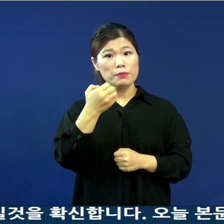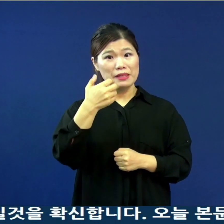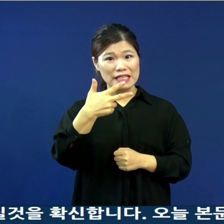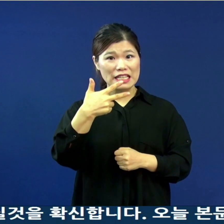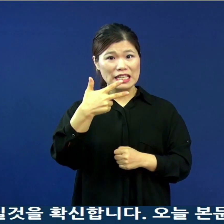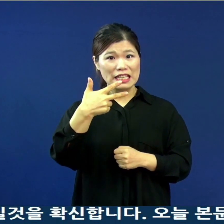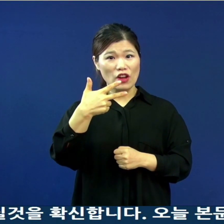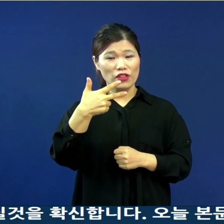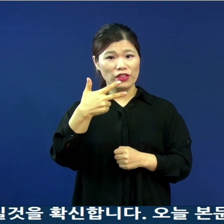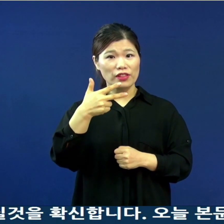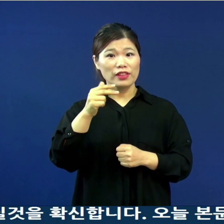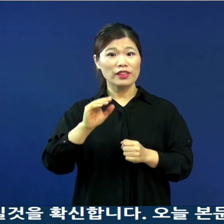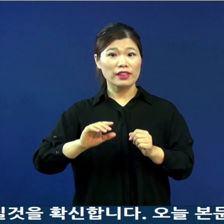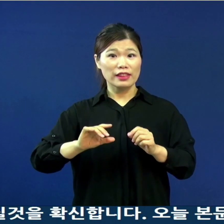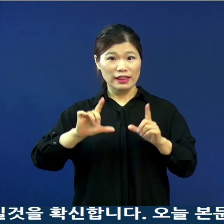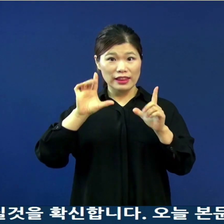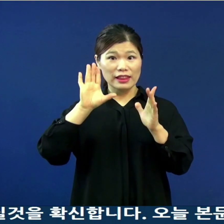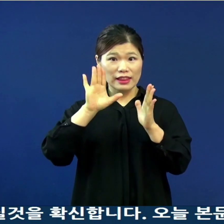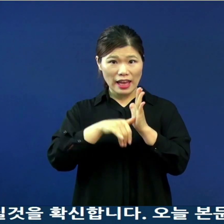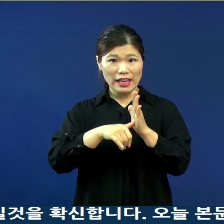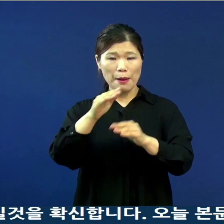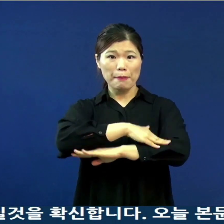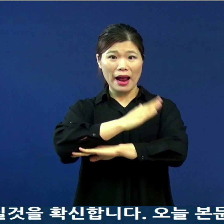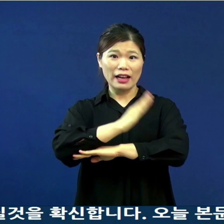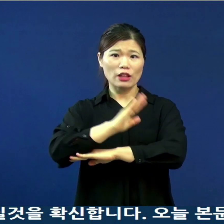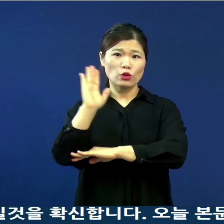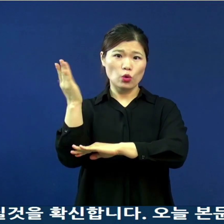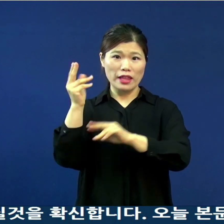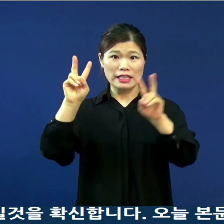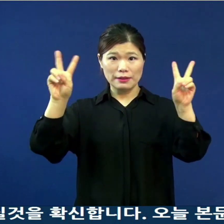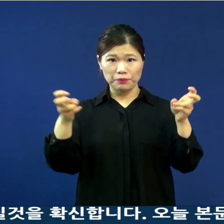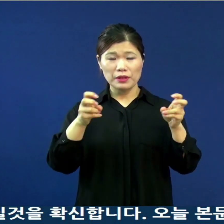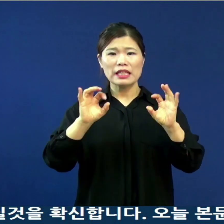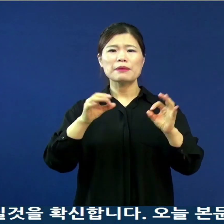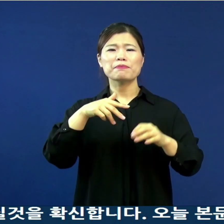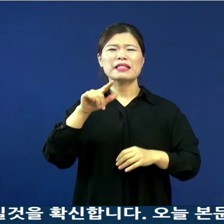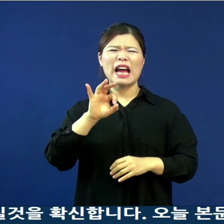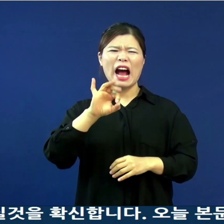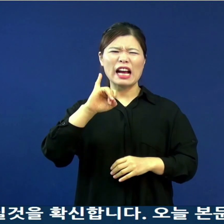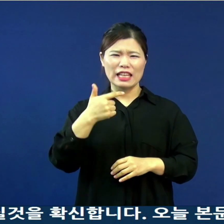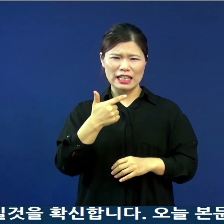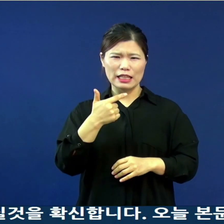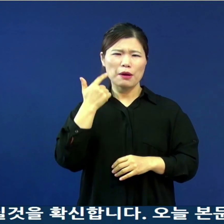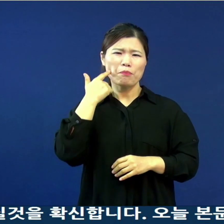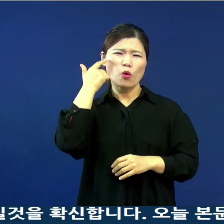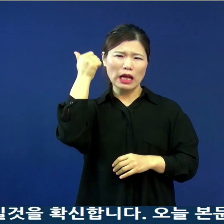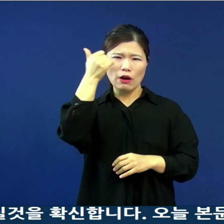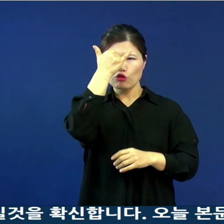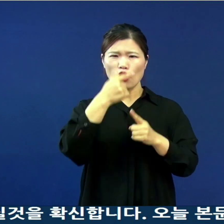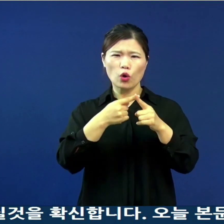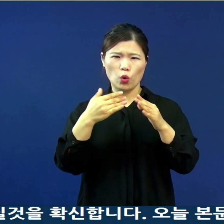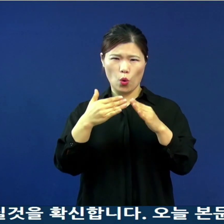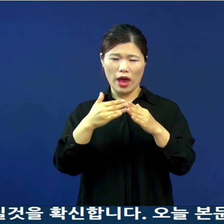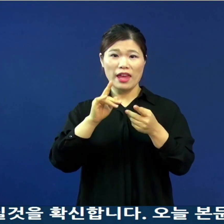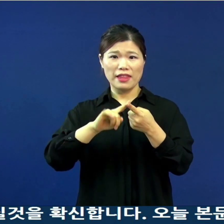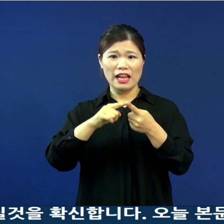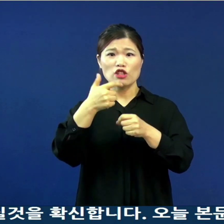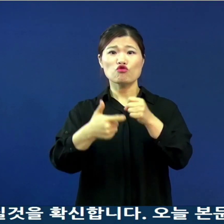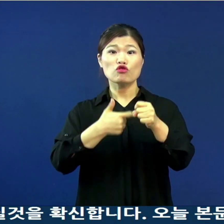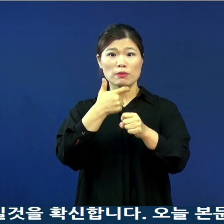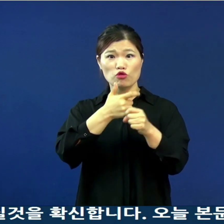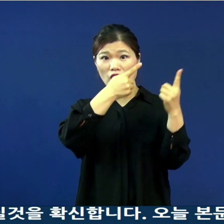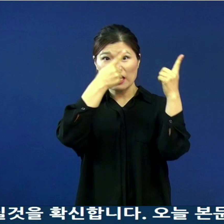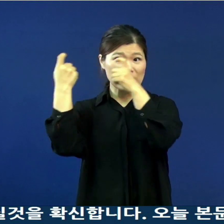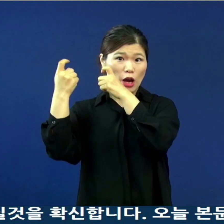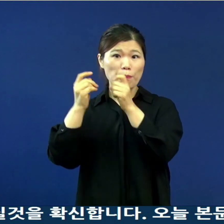1997년에 발간된 김창인 목사와 충현교회라는 김창인 원로 목사님의 성역 60주년 기념